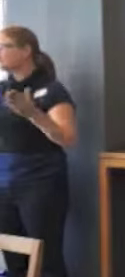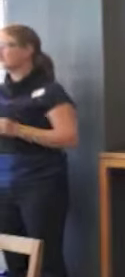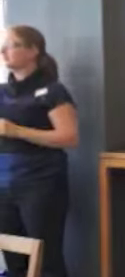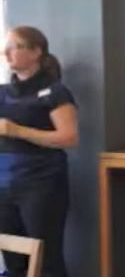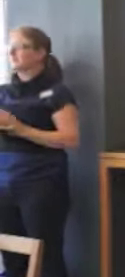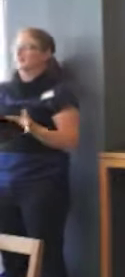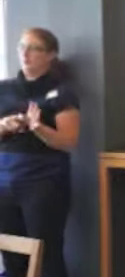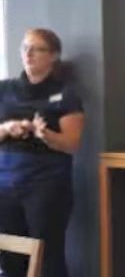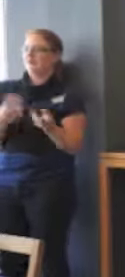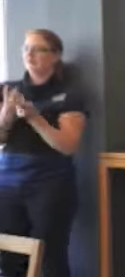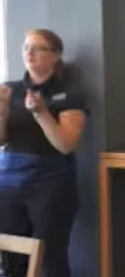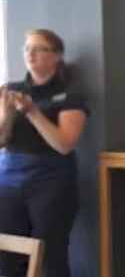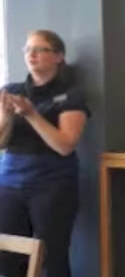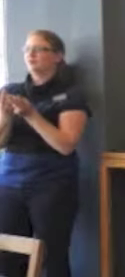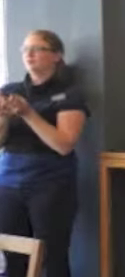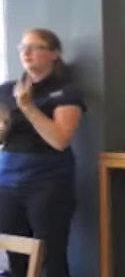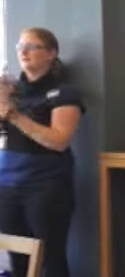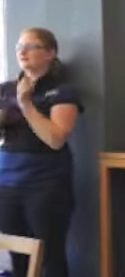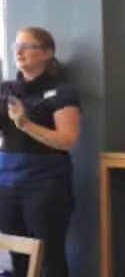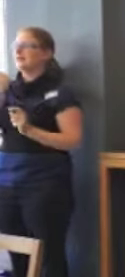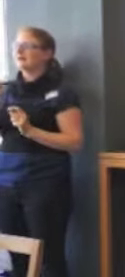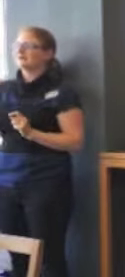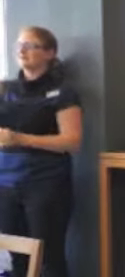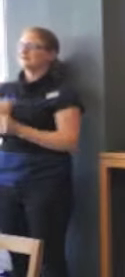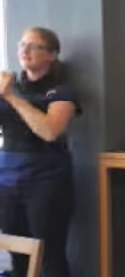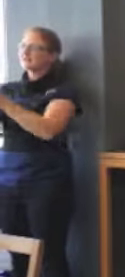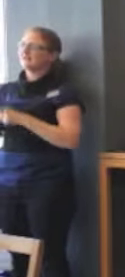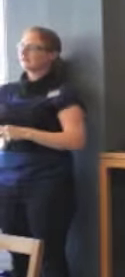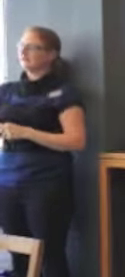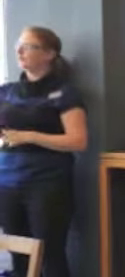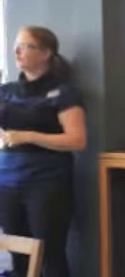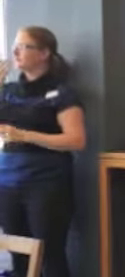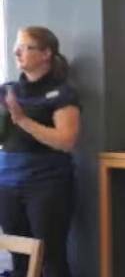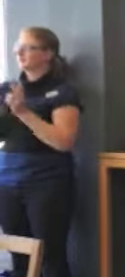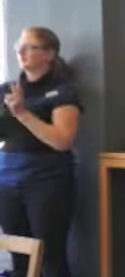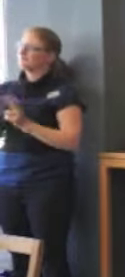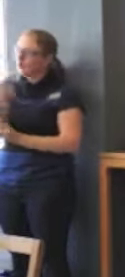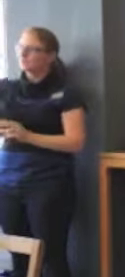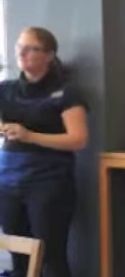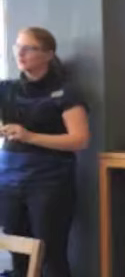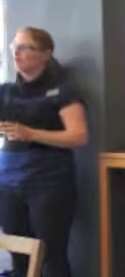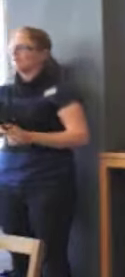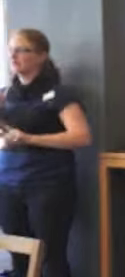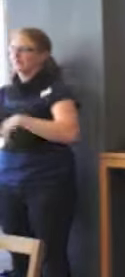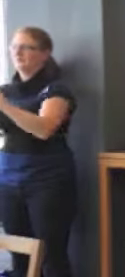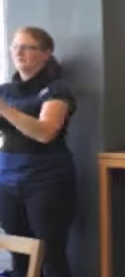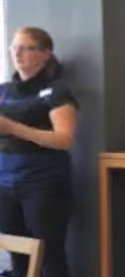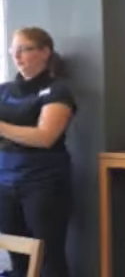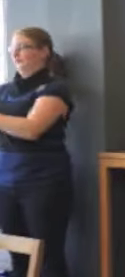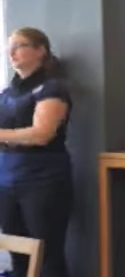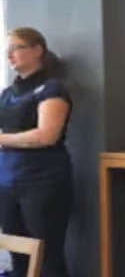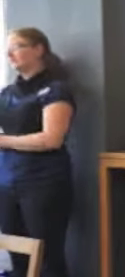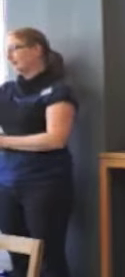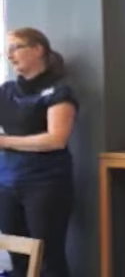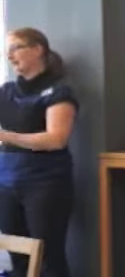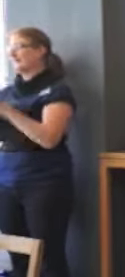det här så nu kanske det kan bli så att det kan bli en lite stabilare relation som kan vara utvecklande för bägge två i fortsättningen när man är medveten om att det inte är vilket